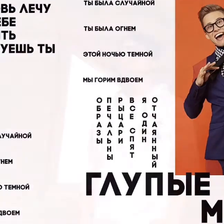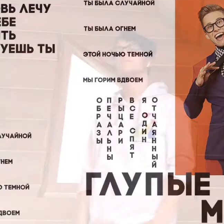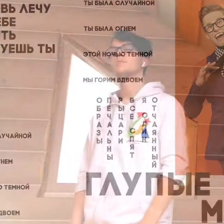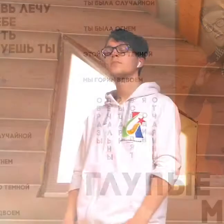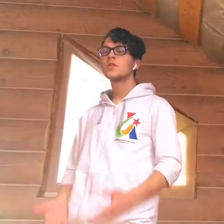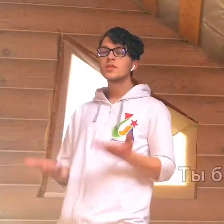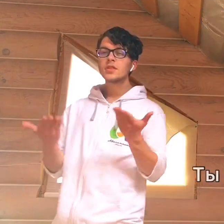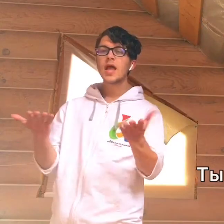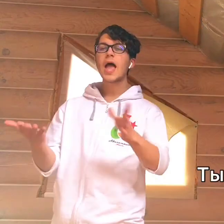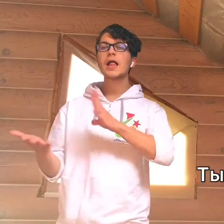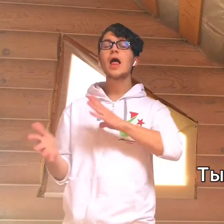Ты была